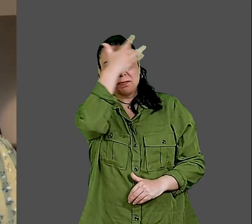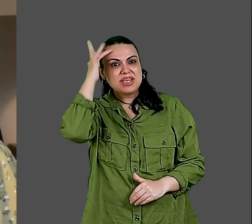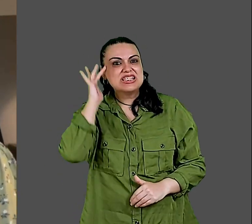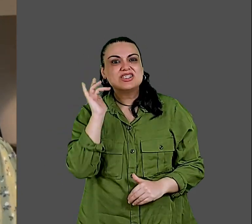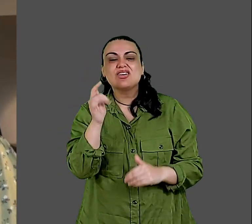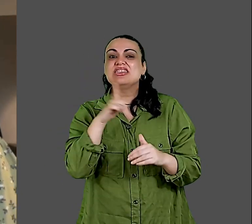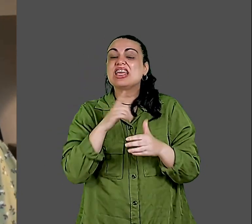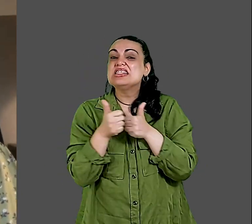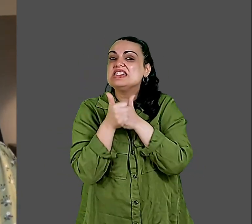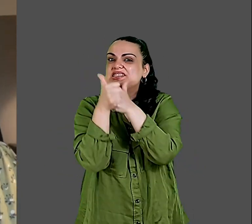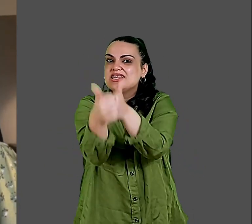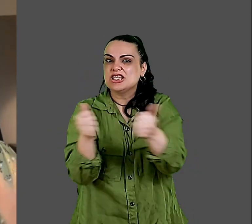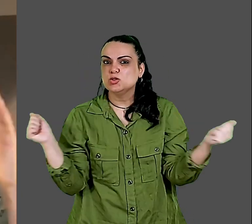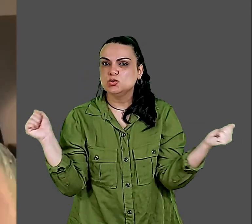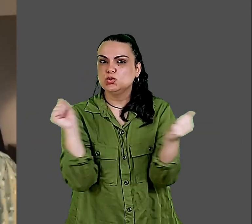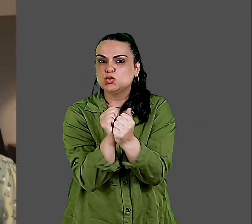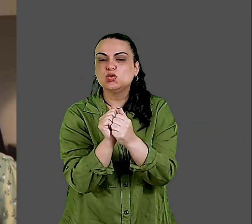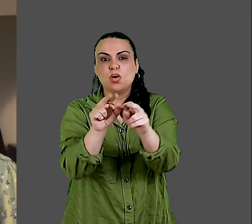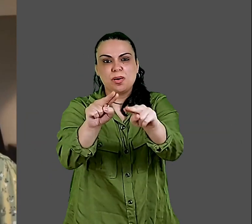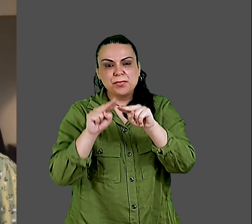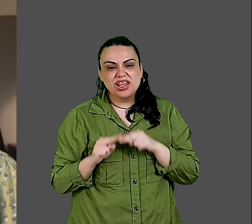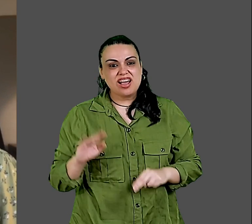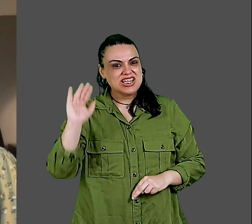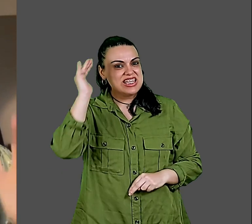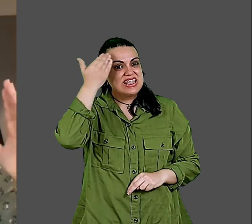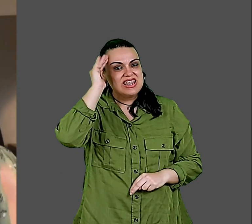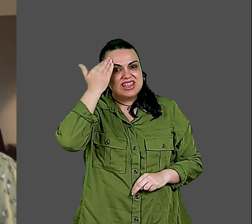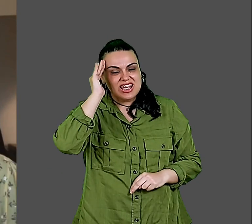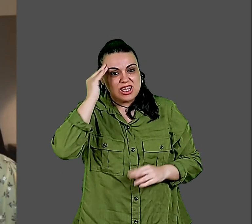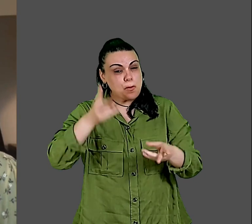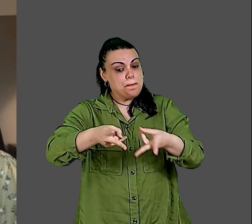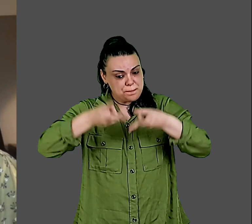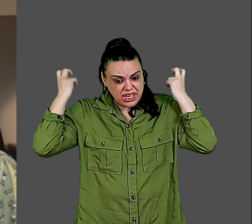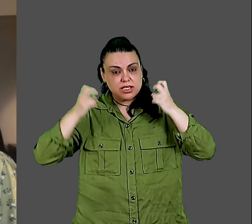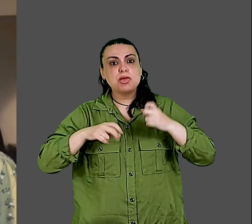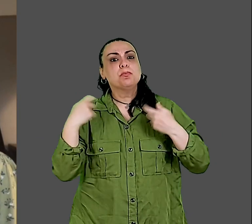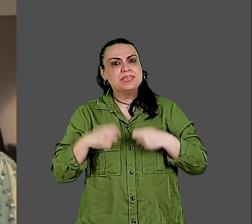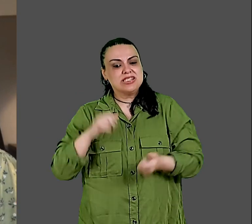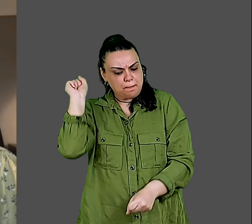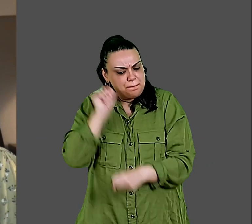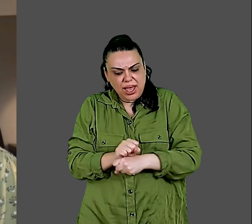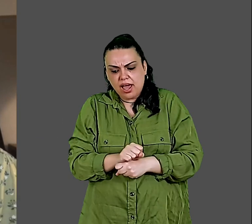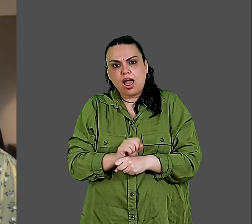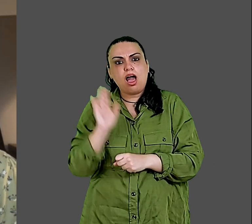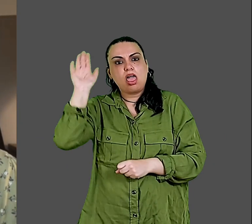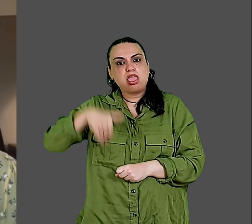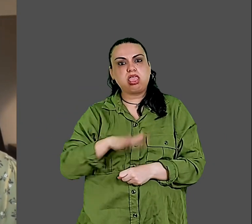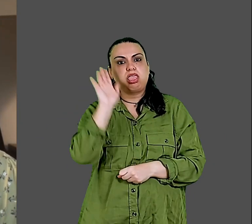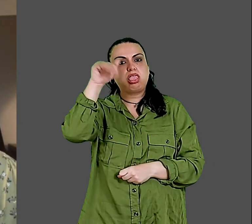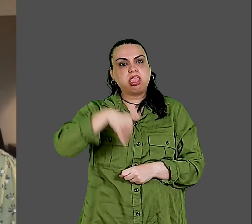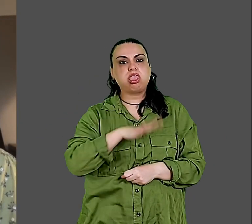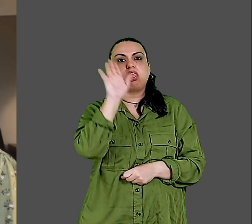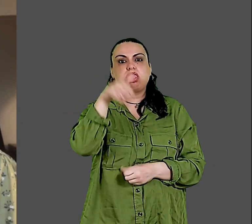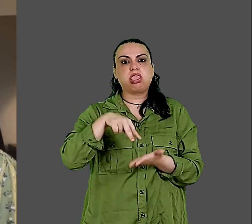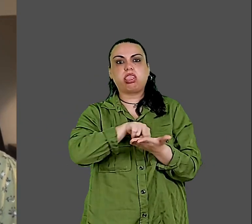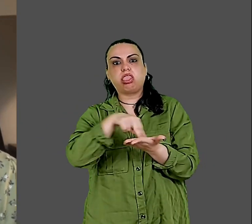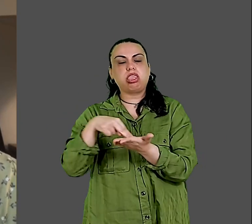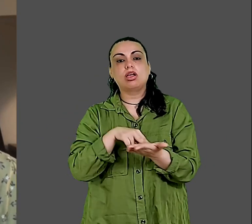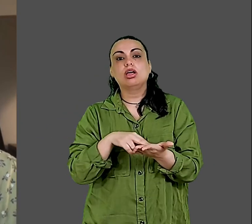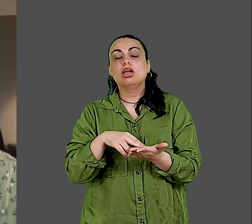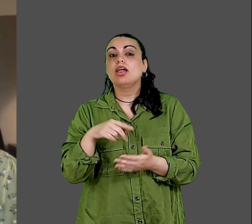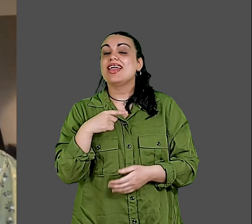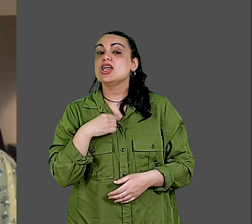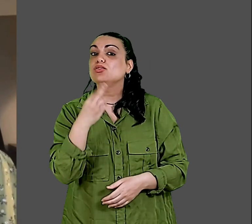estão seguindo conosco, porque estão entendendo que precisam romper com essa inconstância. E eu já estou ministrando isso pela